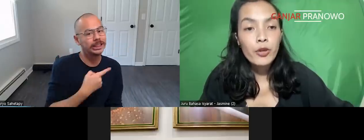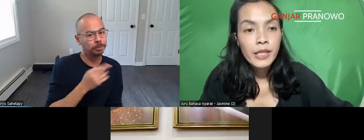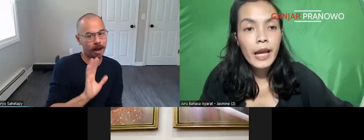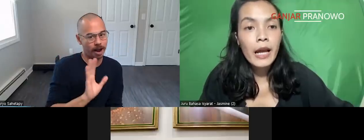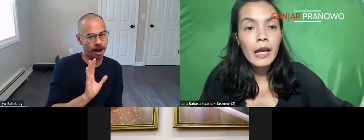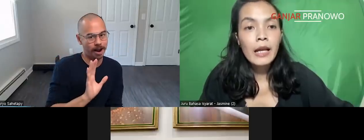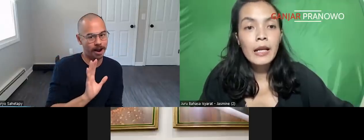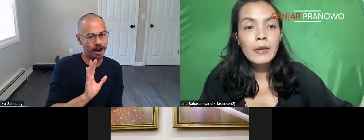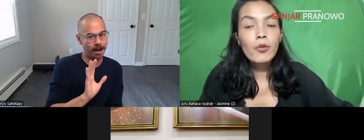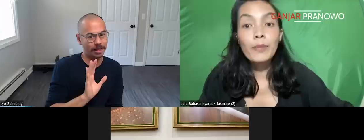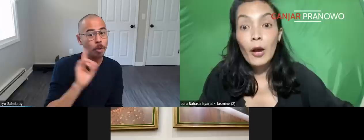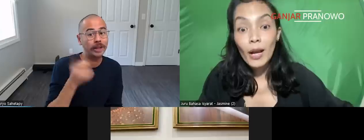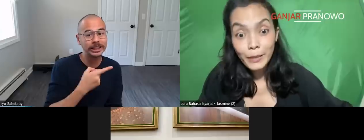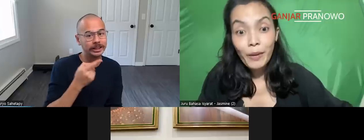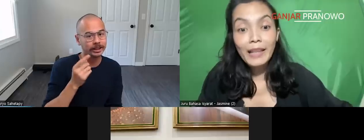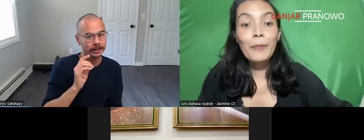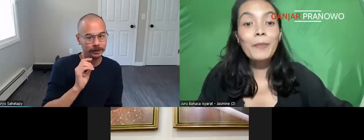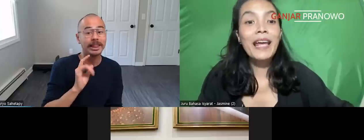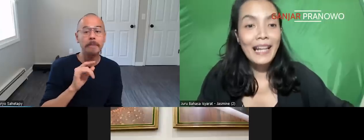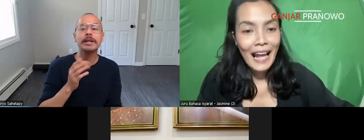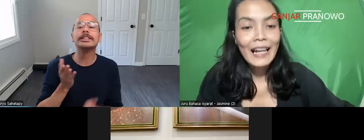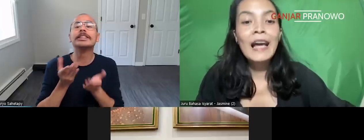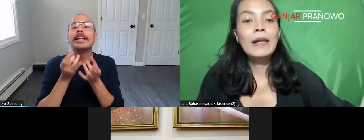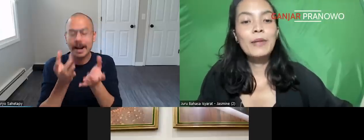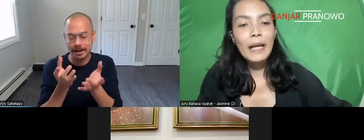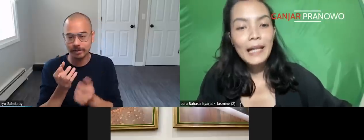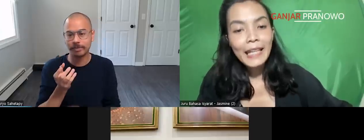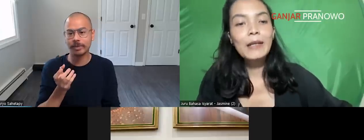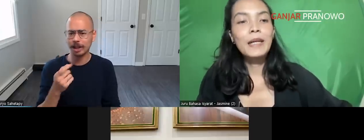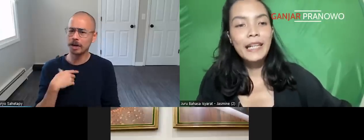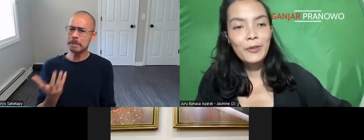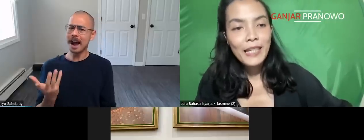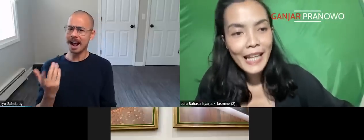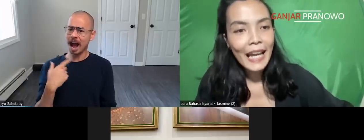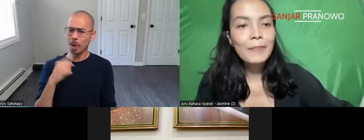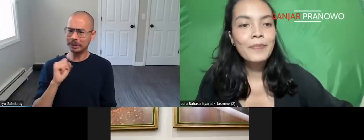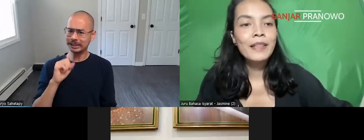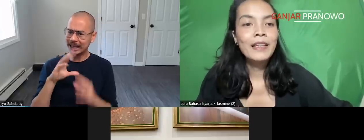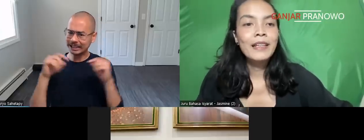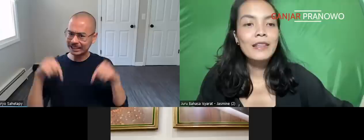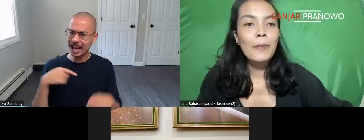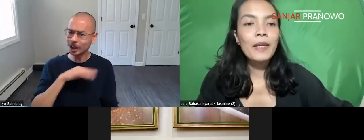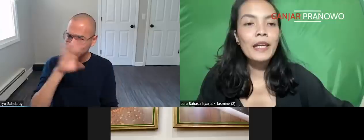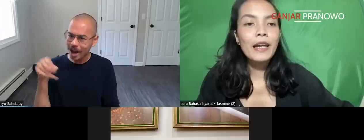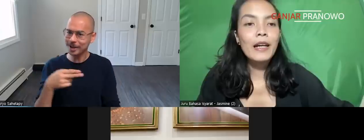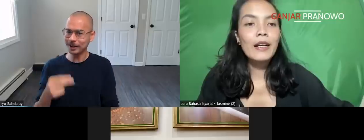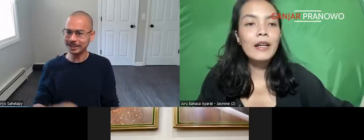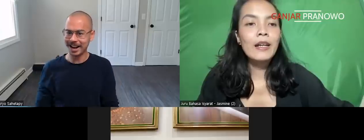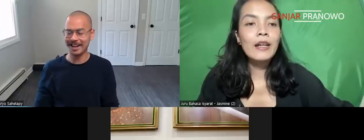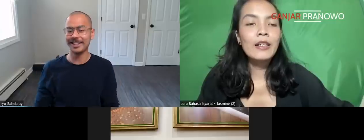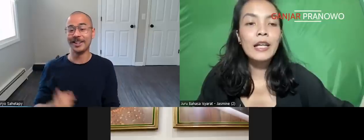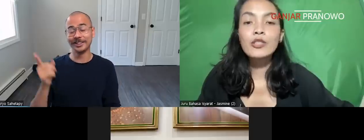kembali ke Indonesia bukan bilang Wajib Pak tapi menyarankan Lebih baik kembali ke Indonesia tapi